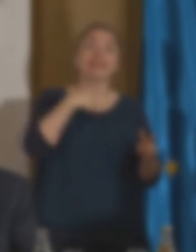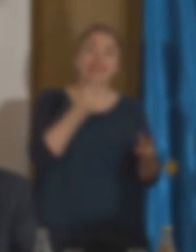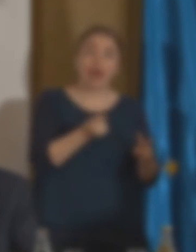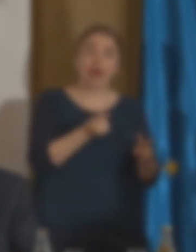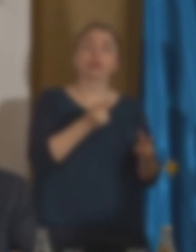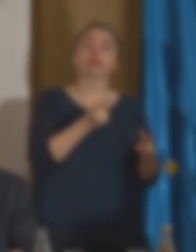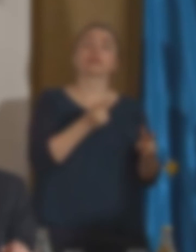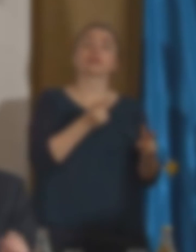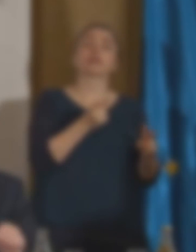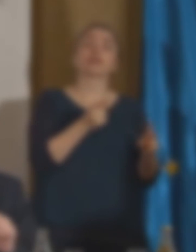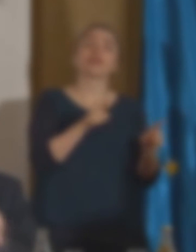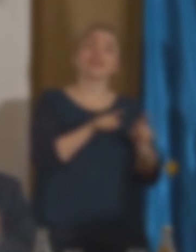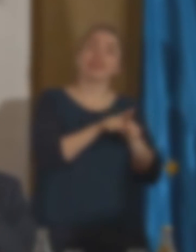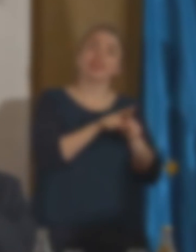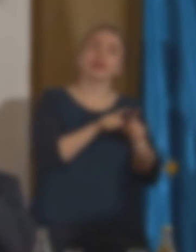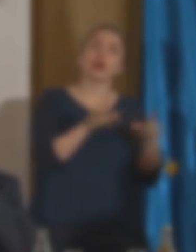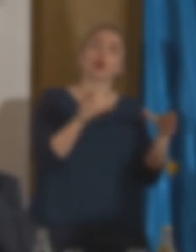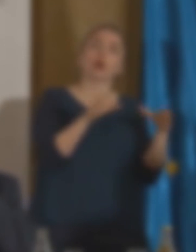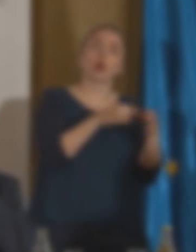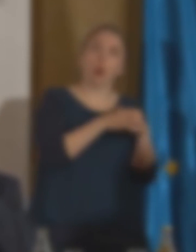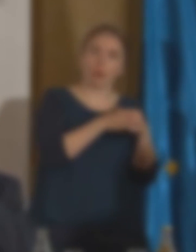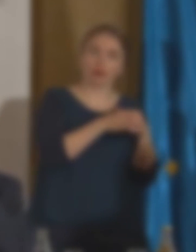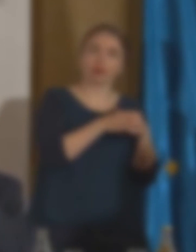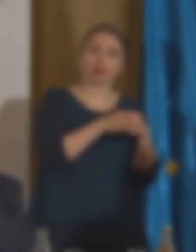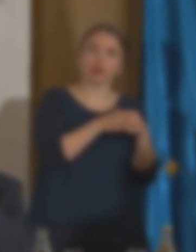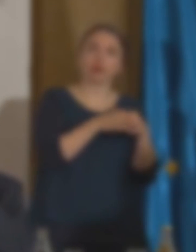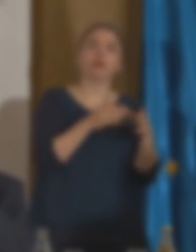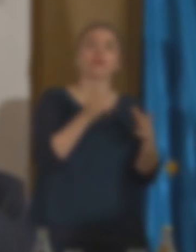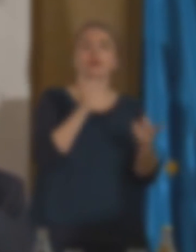Lernstandsdefizite zu ermitteln und die weitere Beschulung im Fernunterricht zu strukturieren.